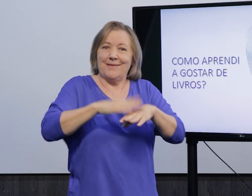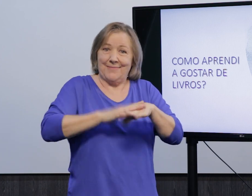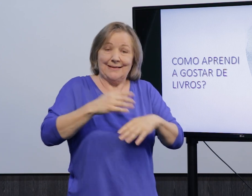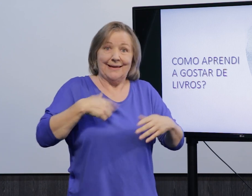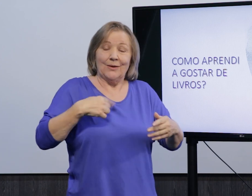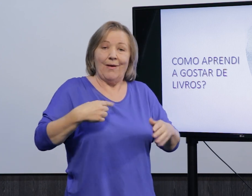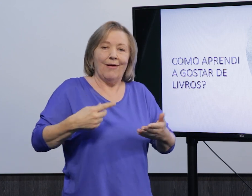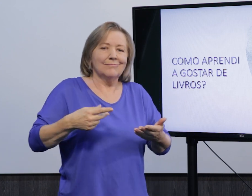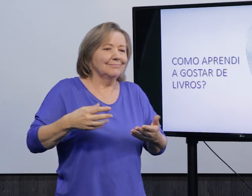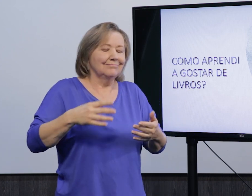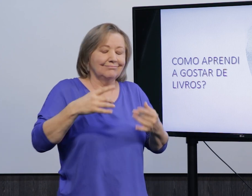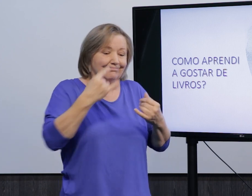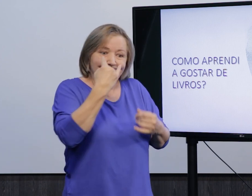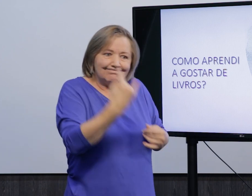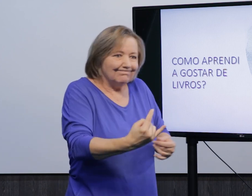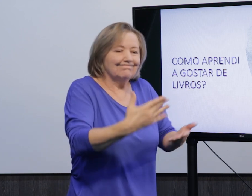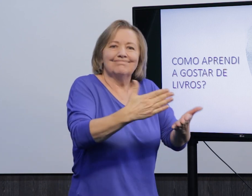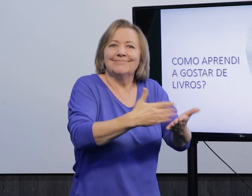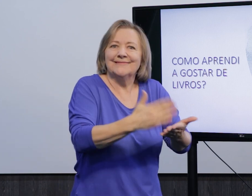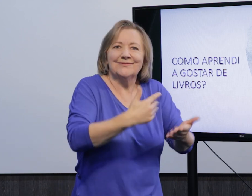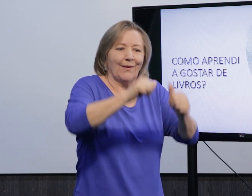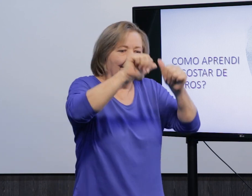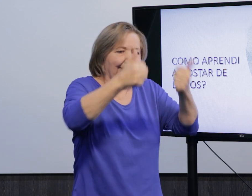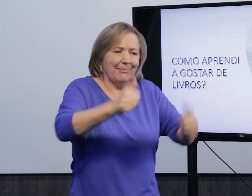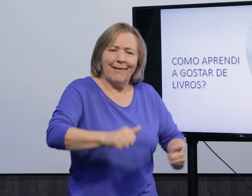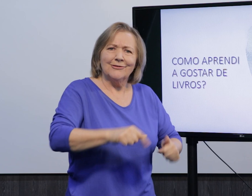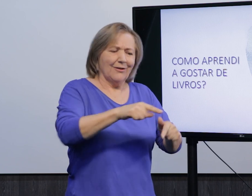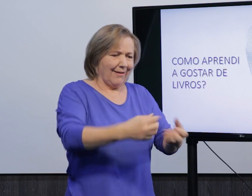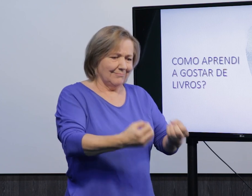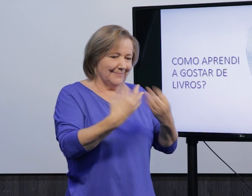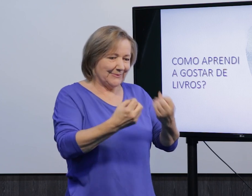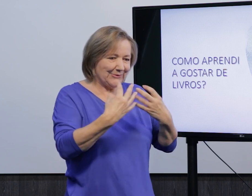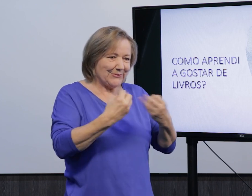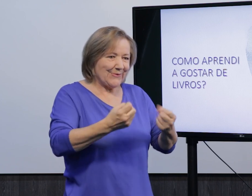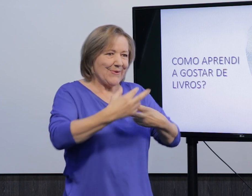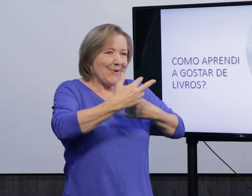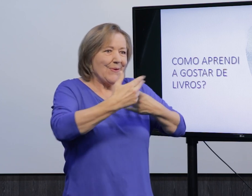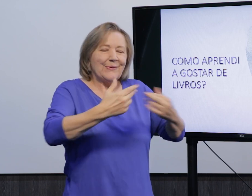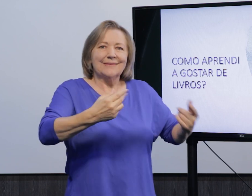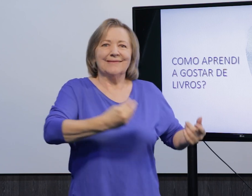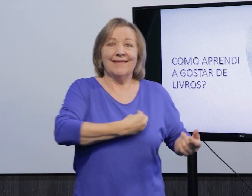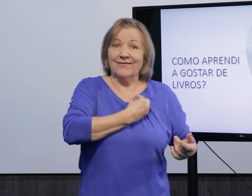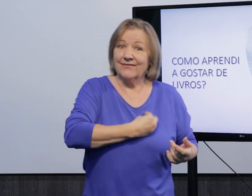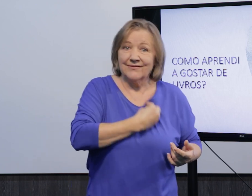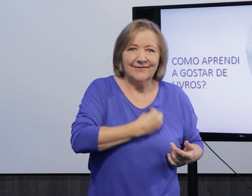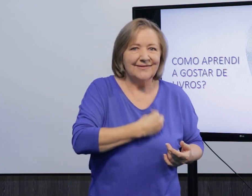saber mais né E aí eu comecei a me interessar pelos livros né as imagens deles começaram a me chamar muita